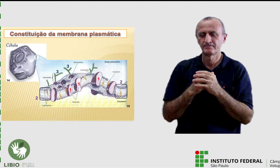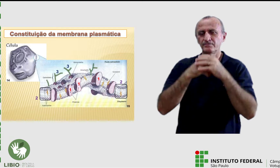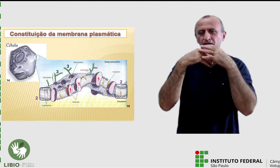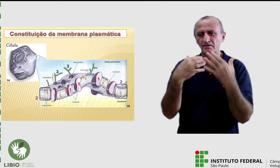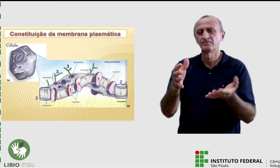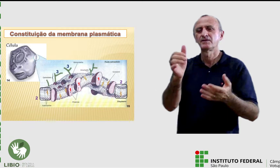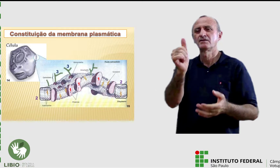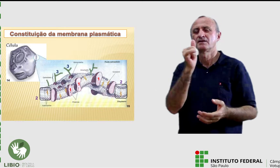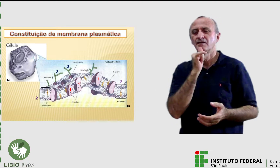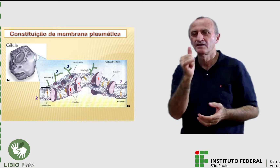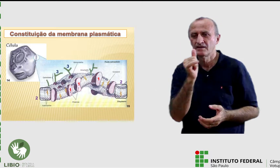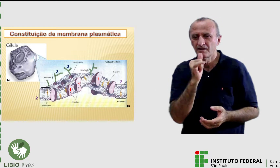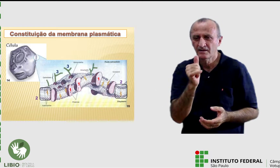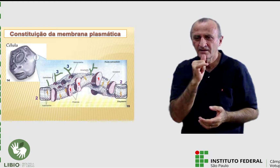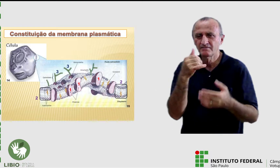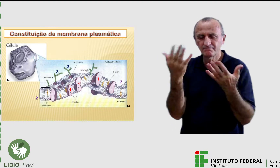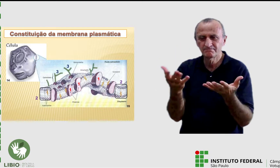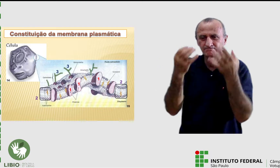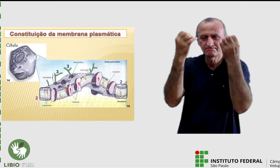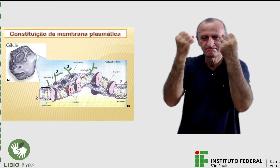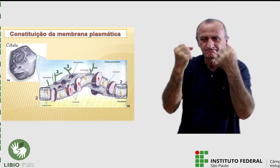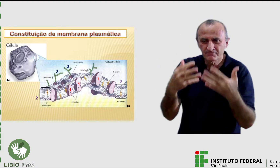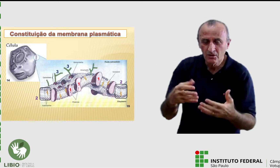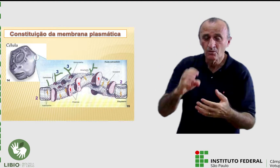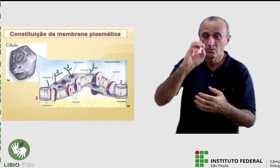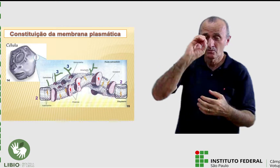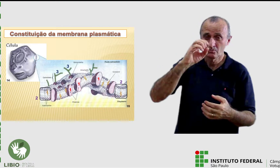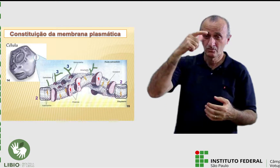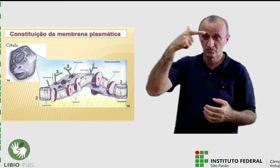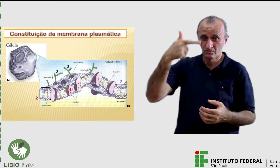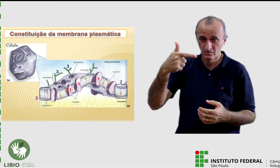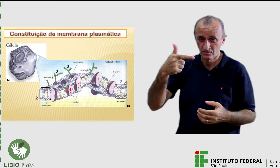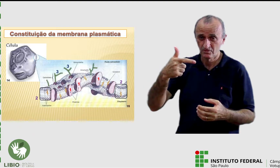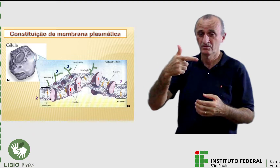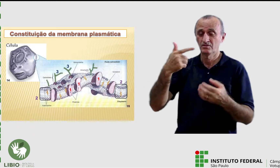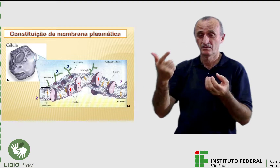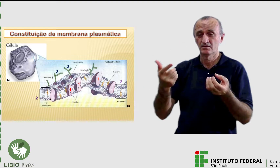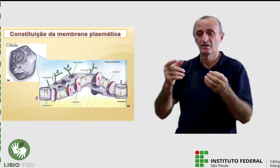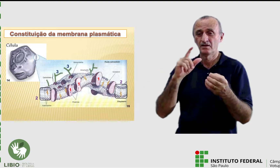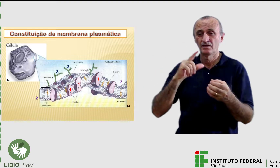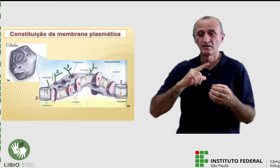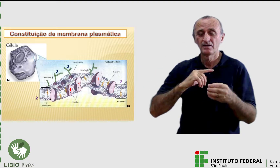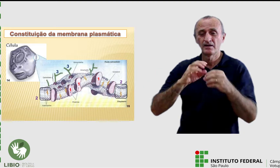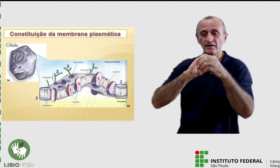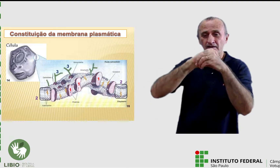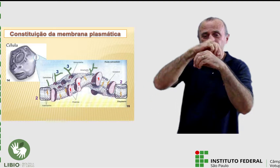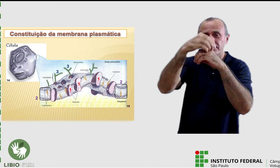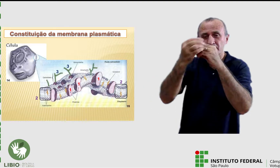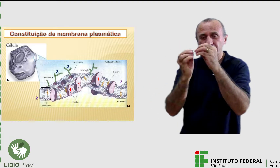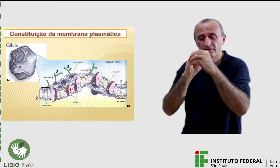Um exemplo disso é o oxigênio e as moléculas de alimentos que